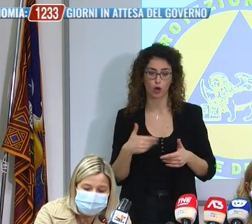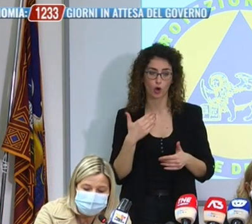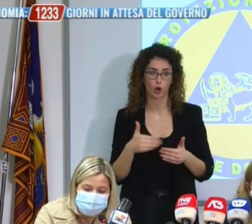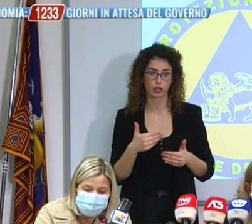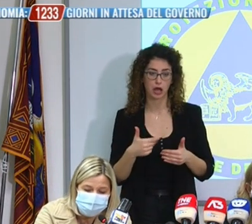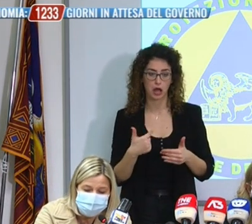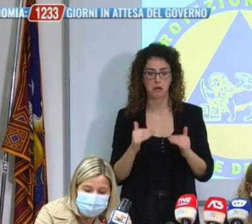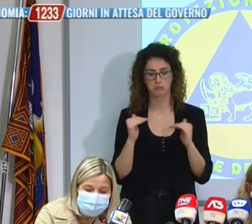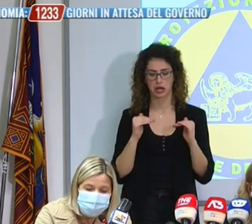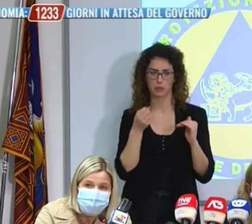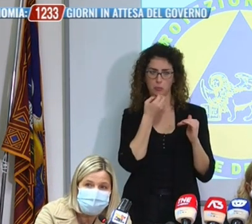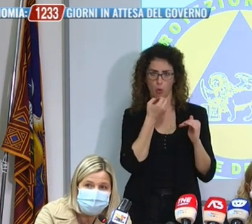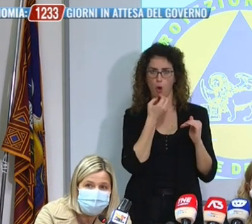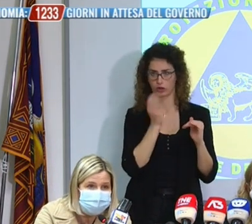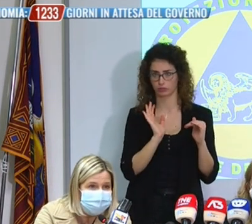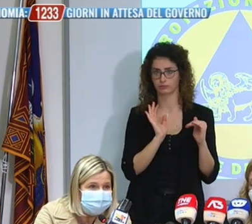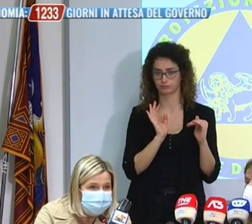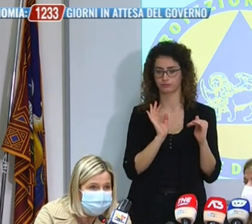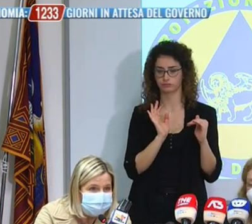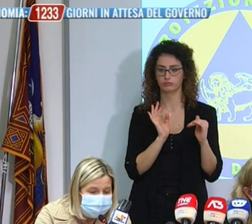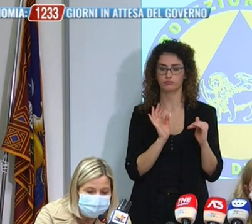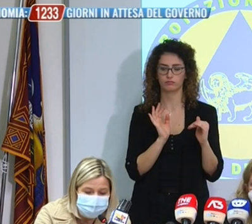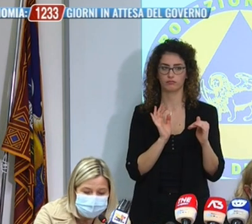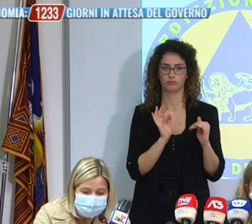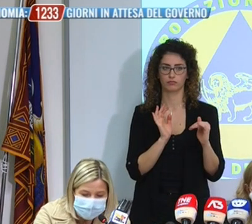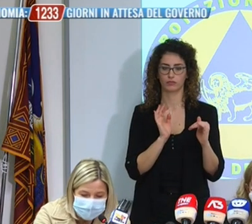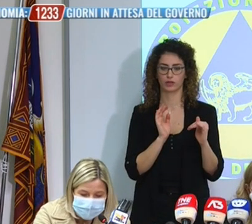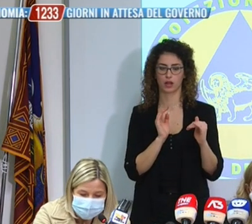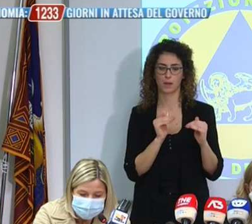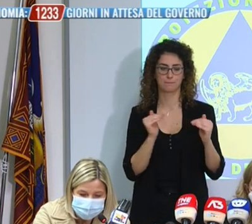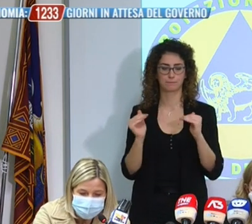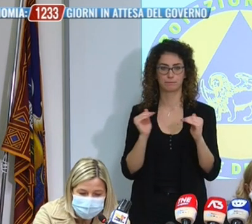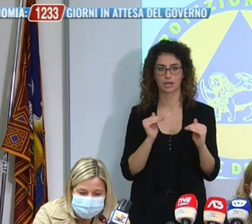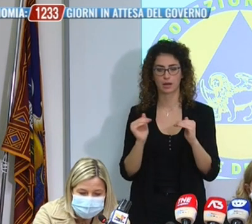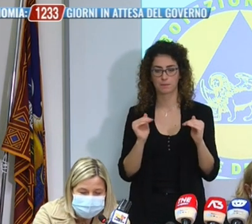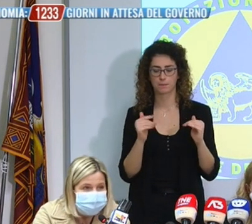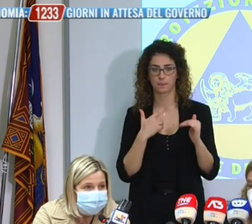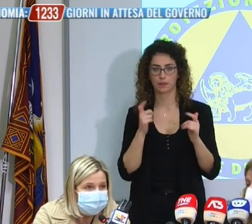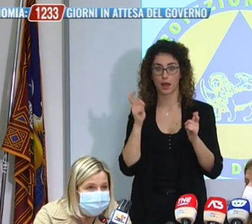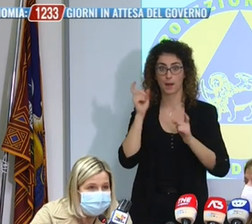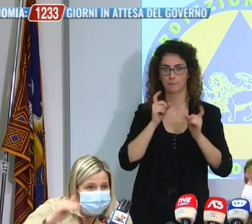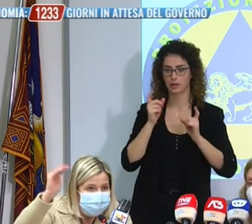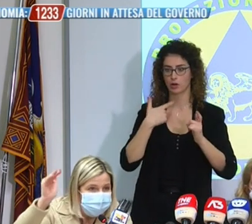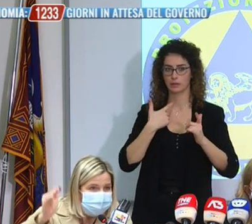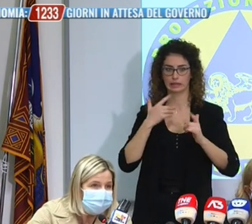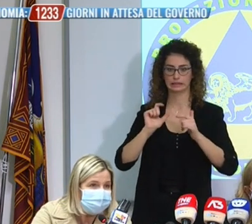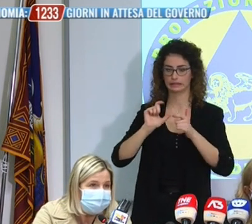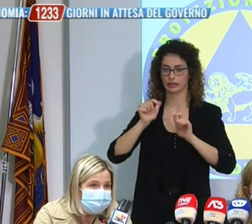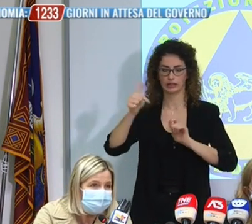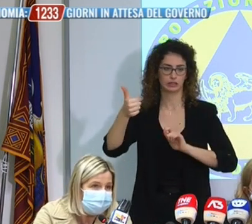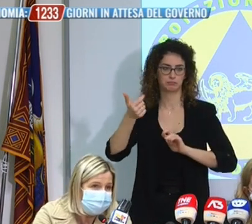siamo ancora in parametri molto buoni, tutto sommato, non mi sembra che siamo in parametri ancora preoccupanti da scattare nei piani,